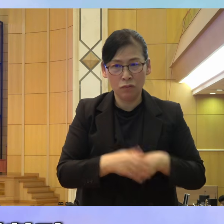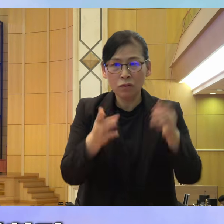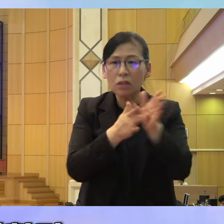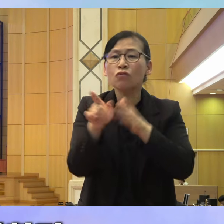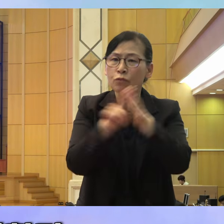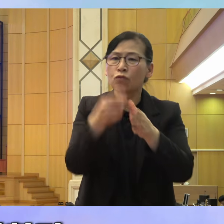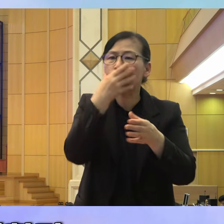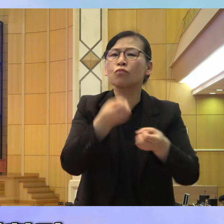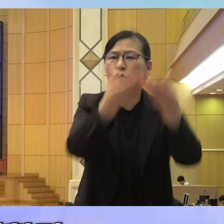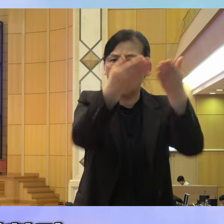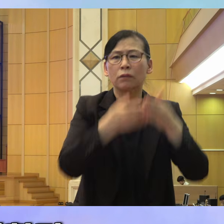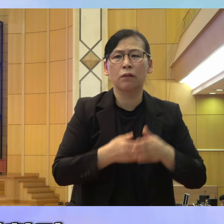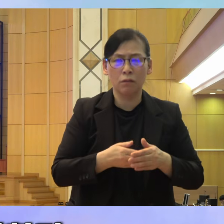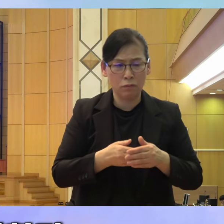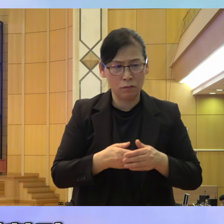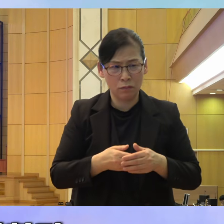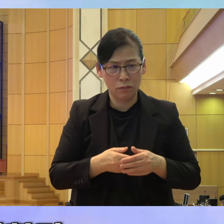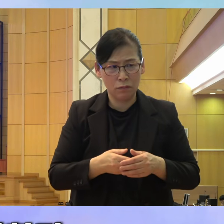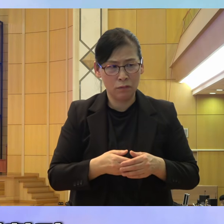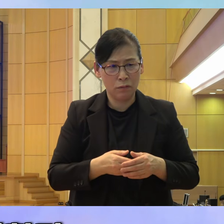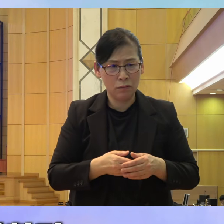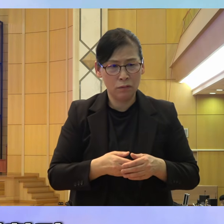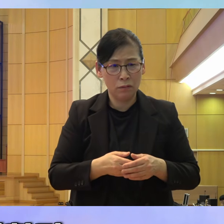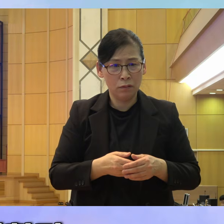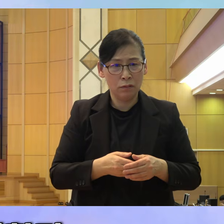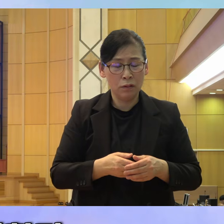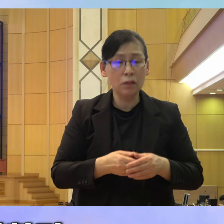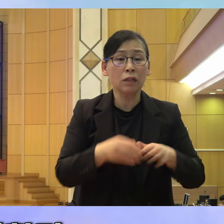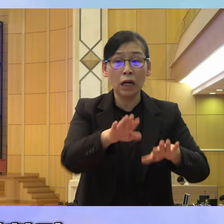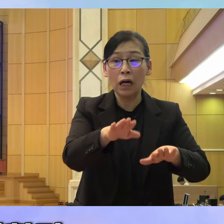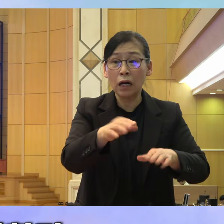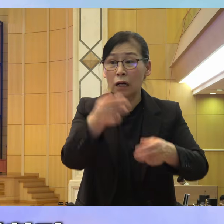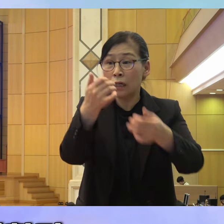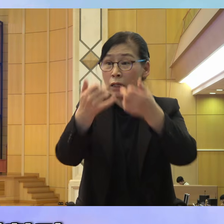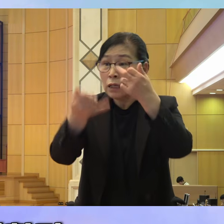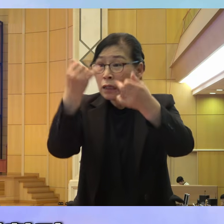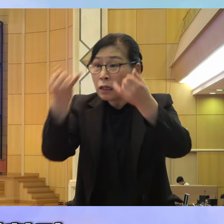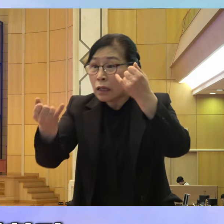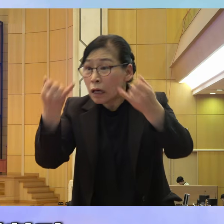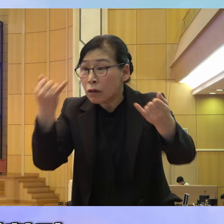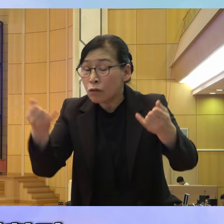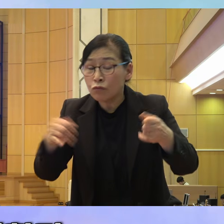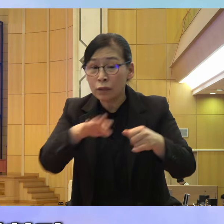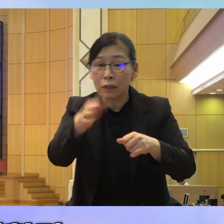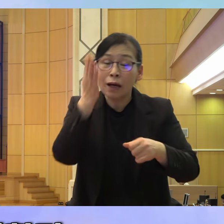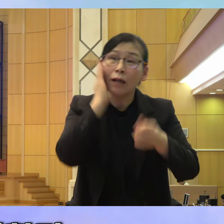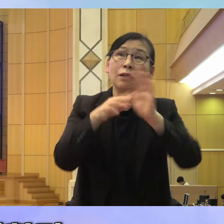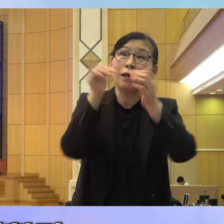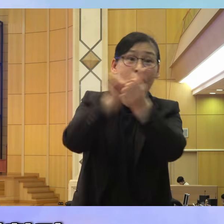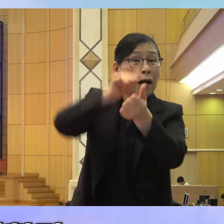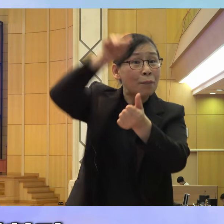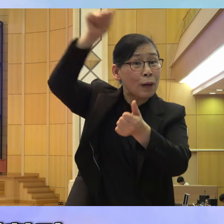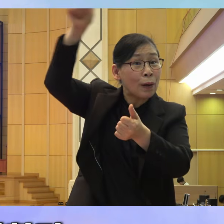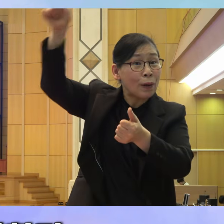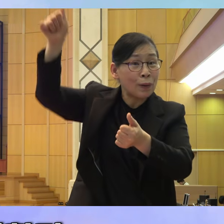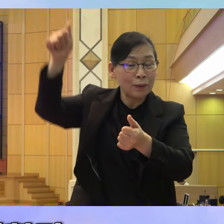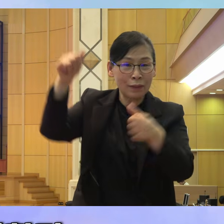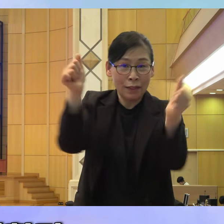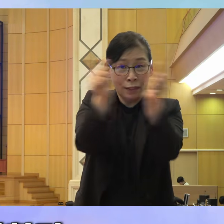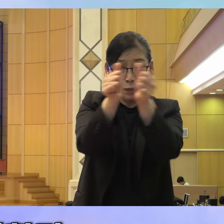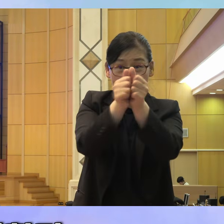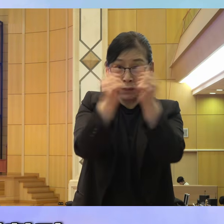다 만나서, 하늘나라 가면 남성 여성 이런 거는 이제 없지만 천사 같은